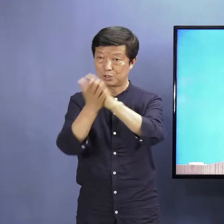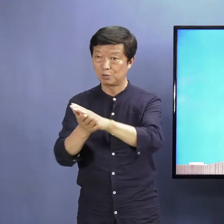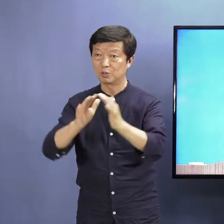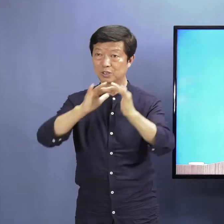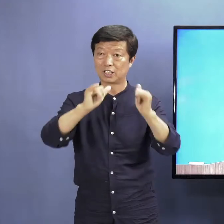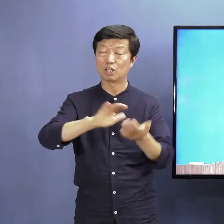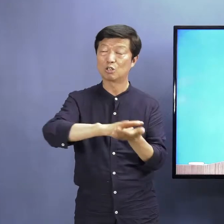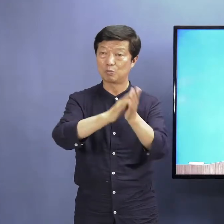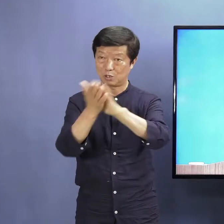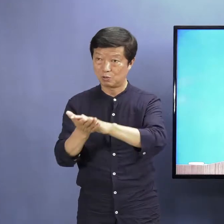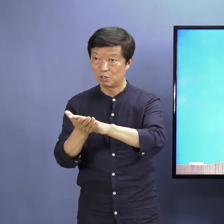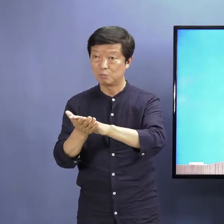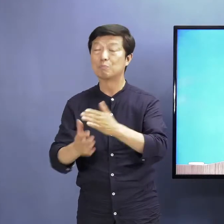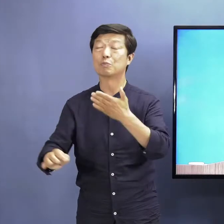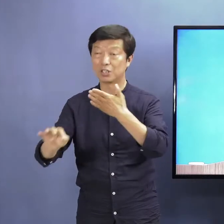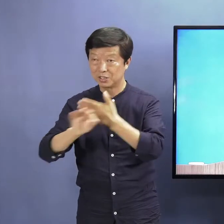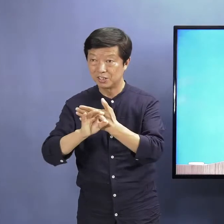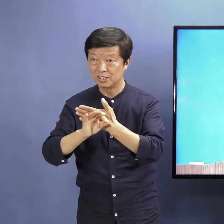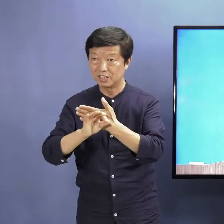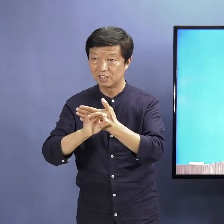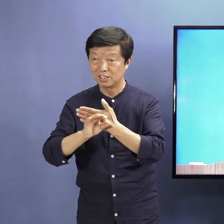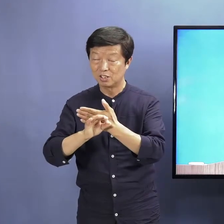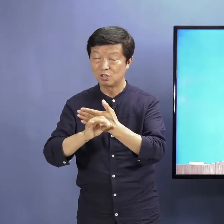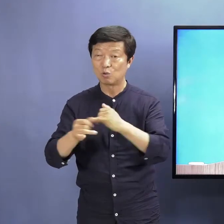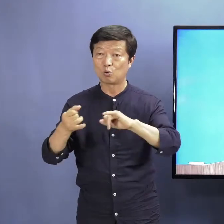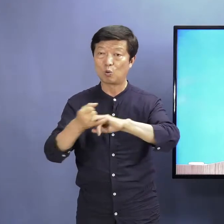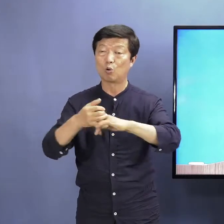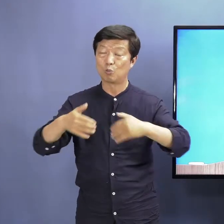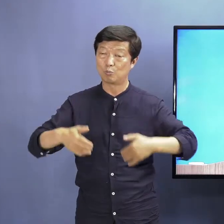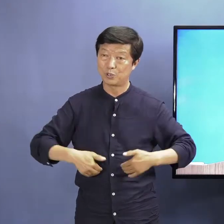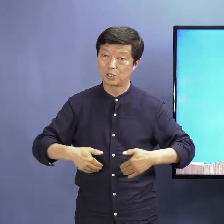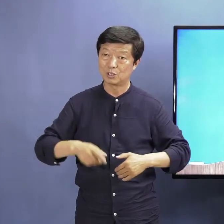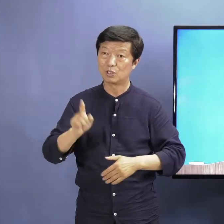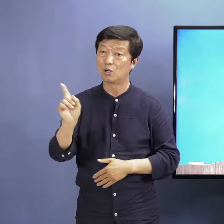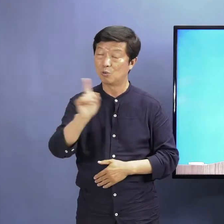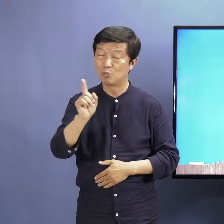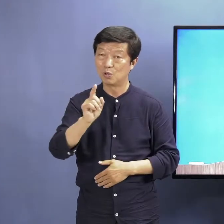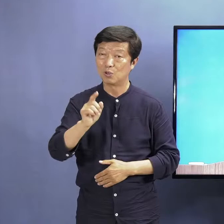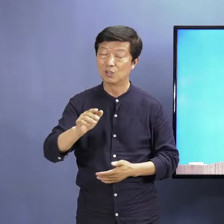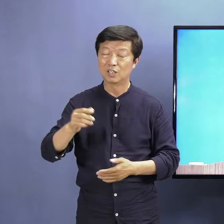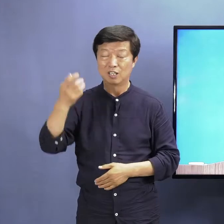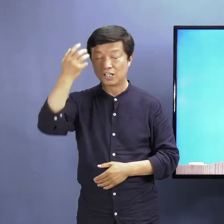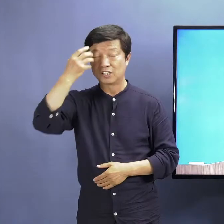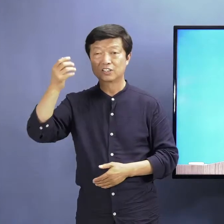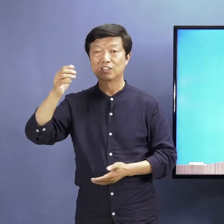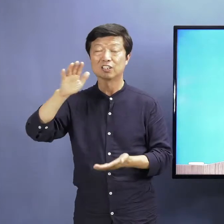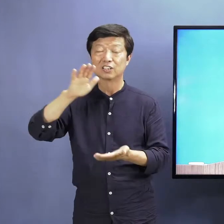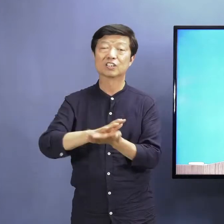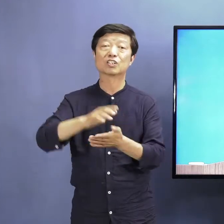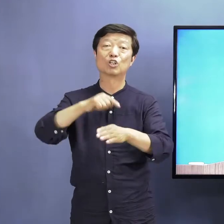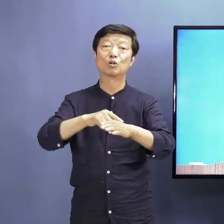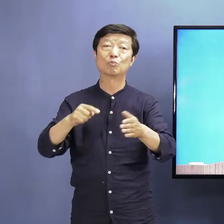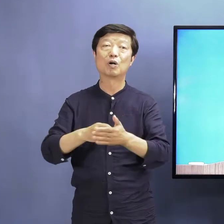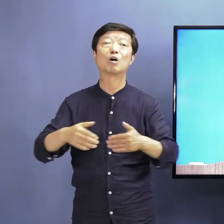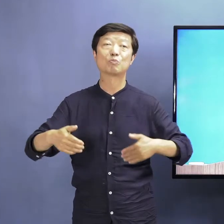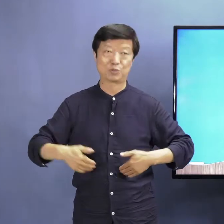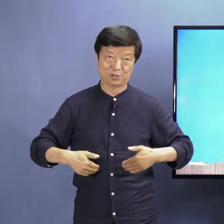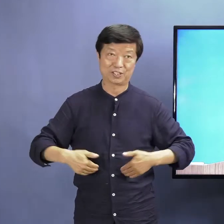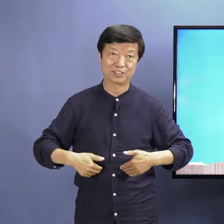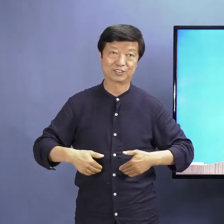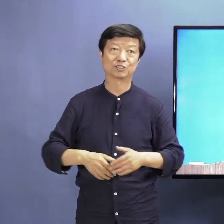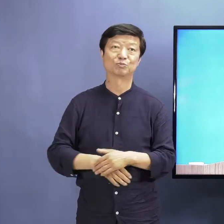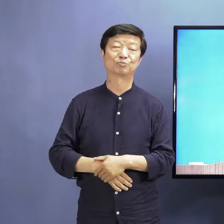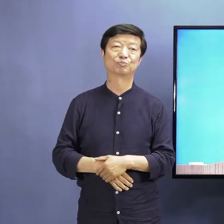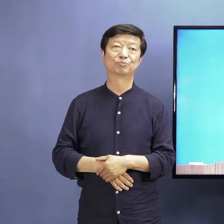있다고 한다면 그건 다른 것이 아니라 그 안에 영적인 열정이 있을 때 그때 그런 역사가 일어난다는